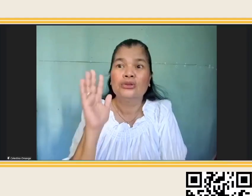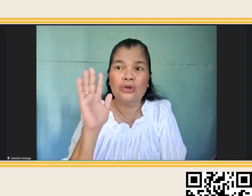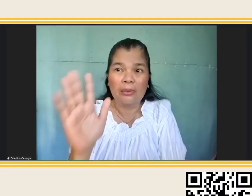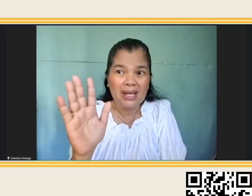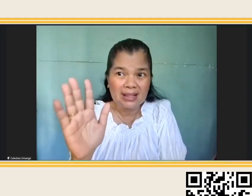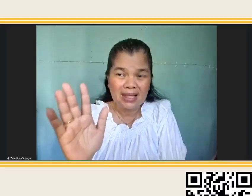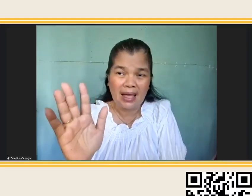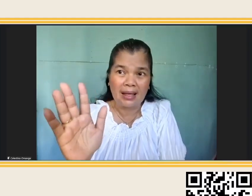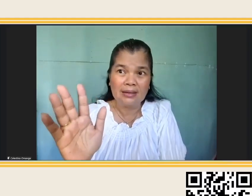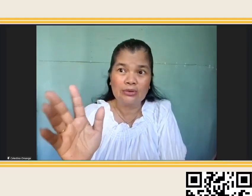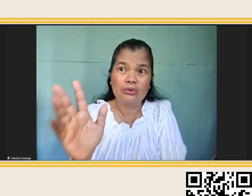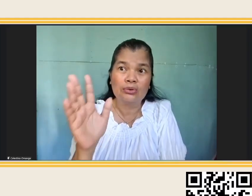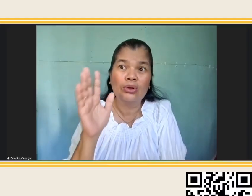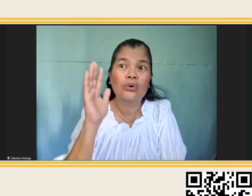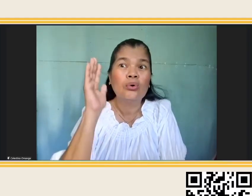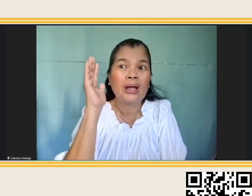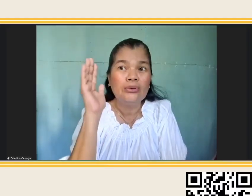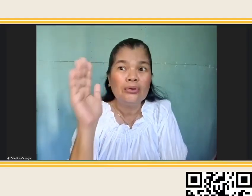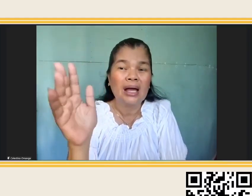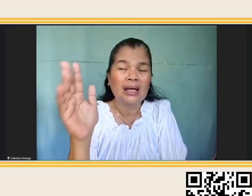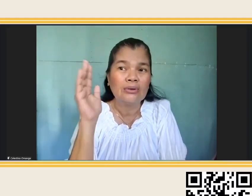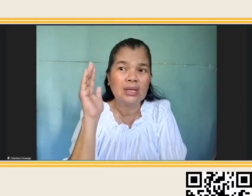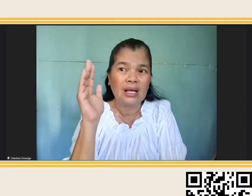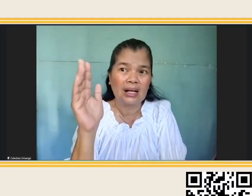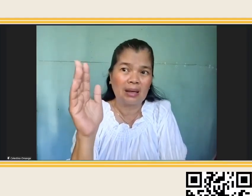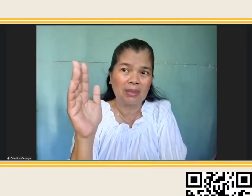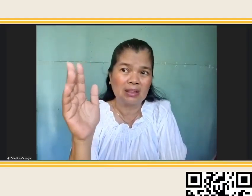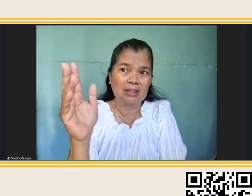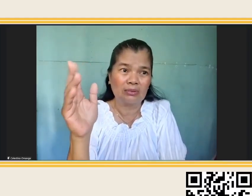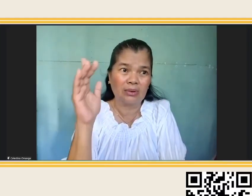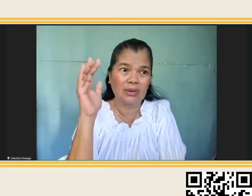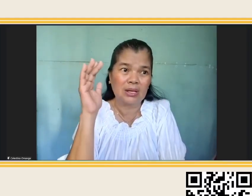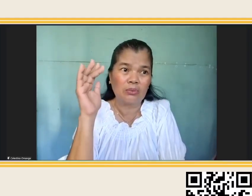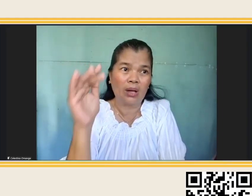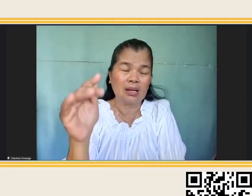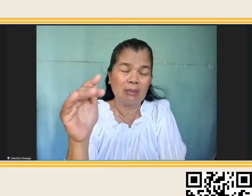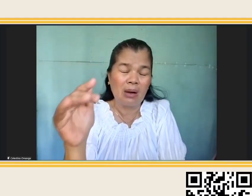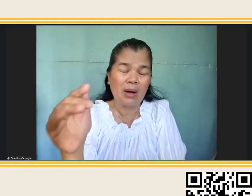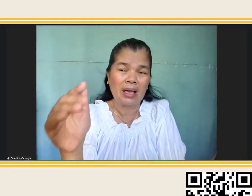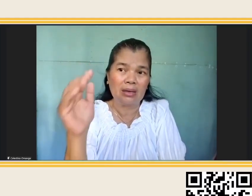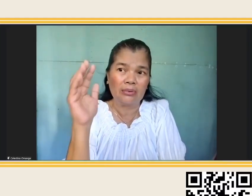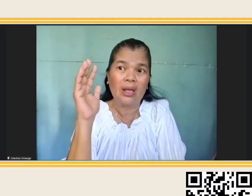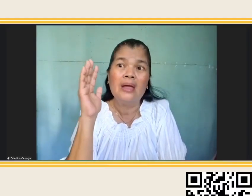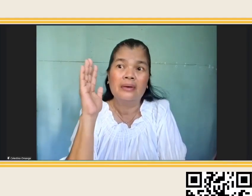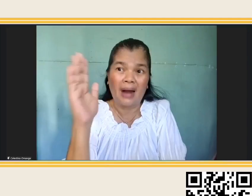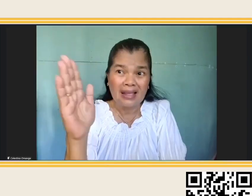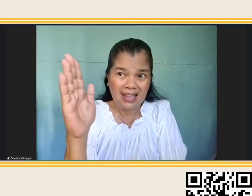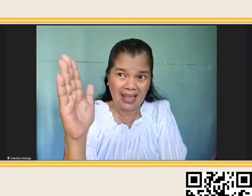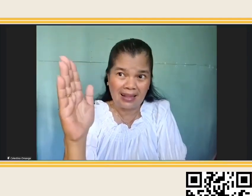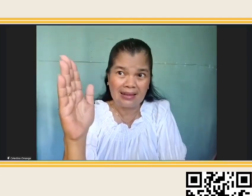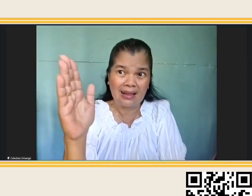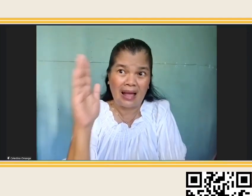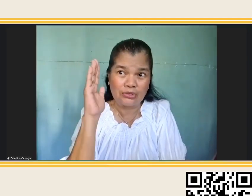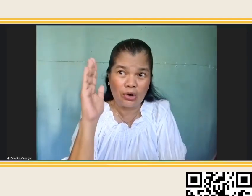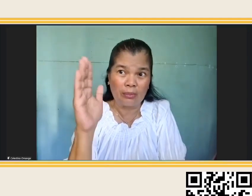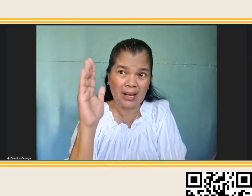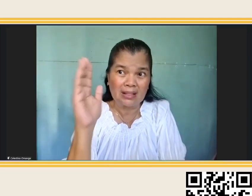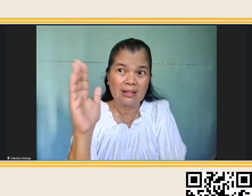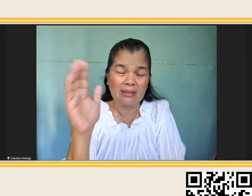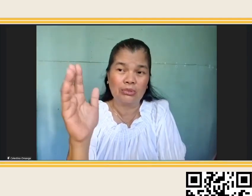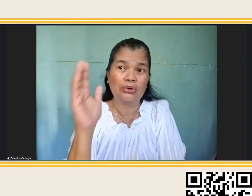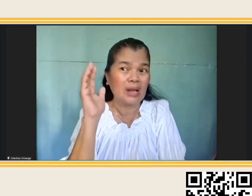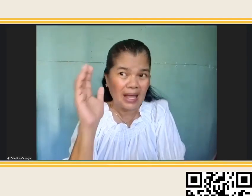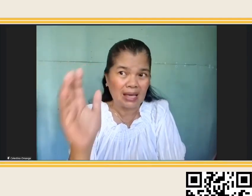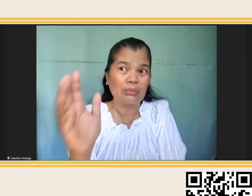pong dominant hand, kung ano yung lagi niyong ginagamit, halimbawa ay right hand, ang